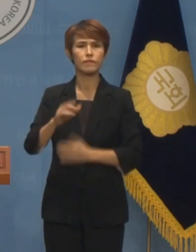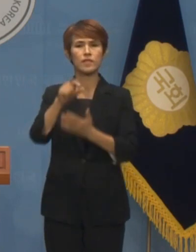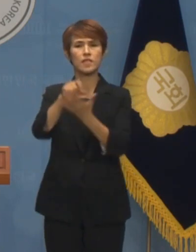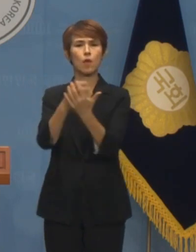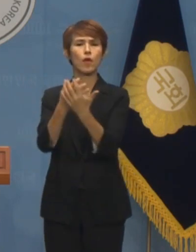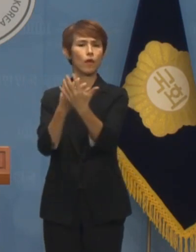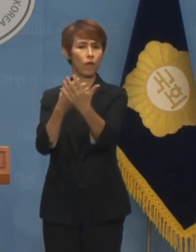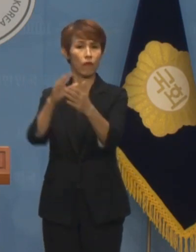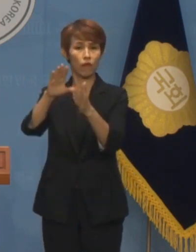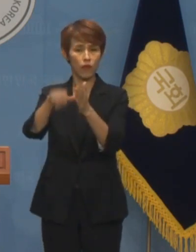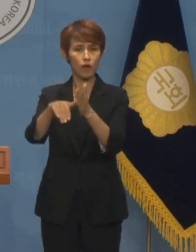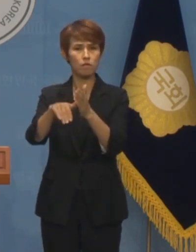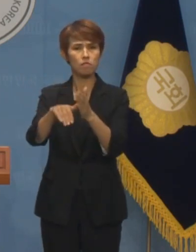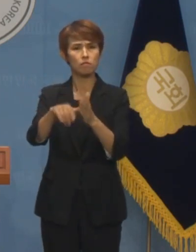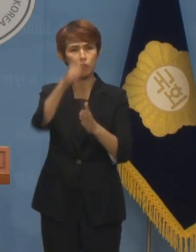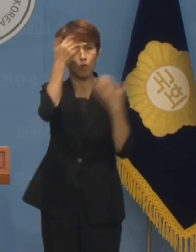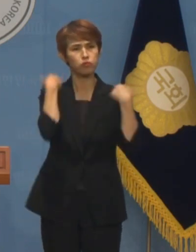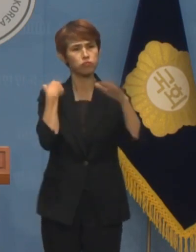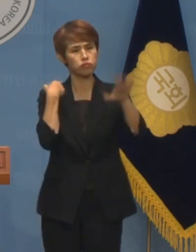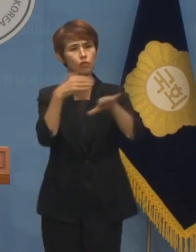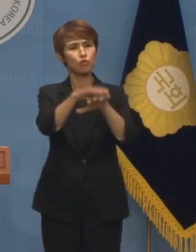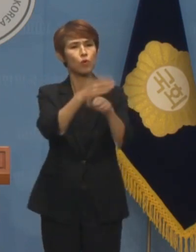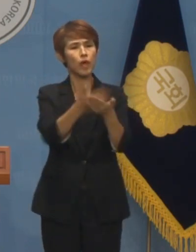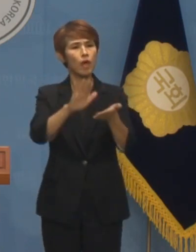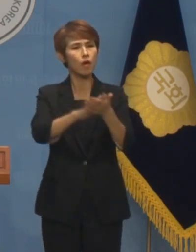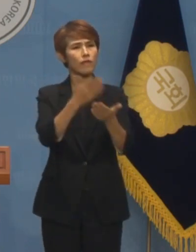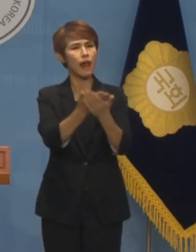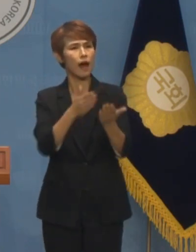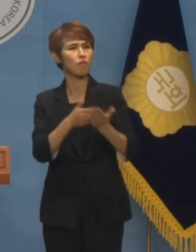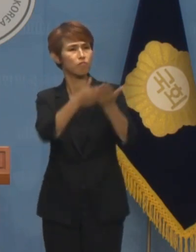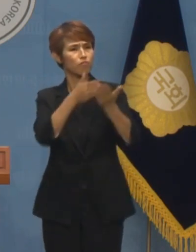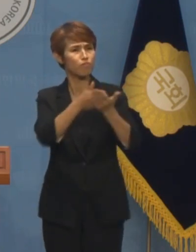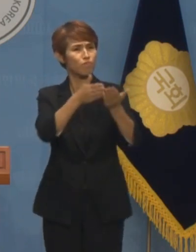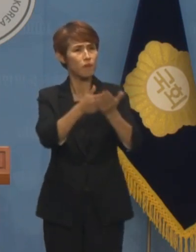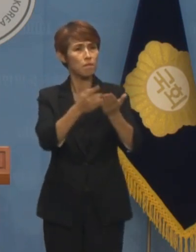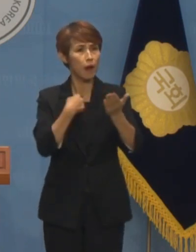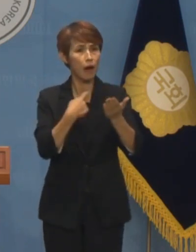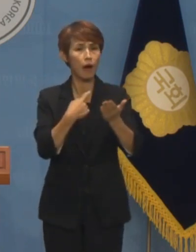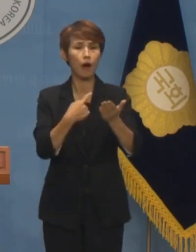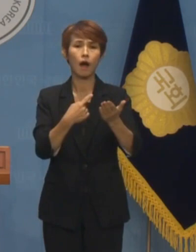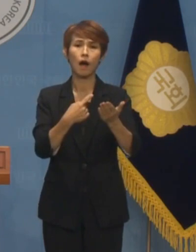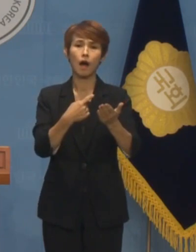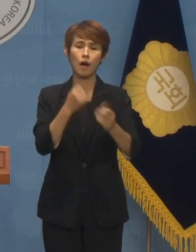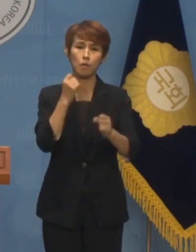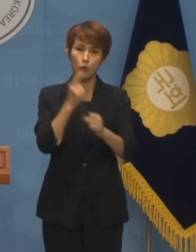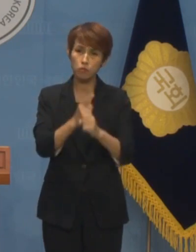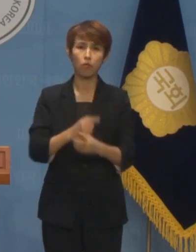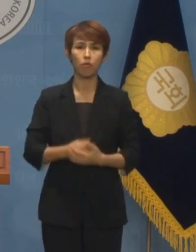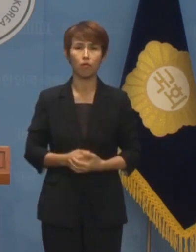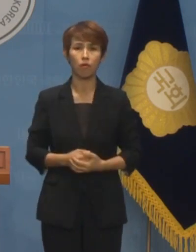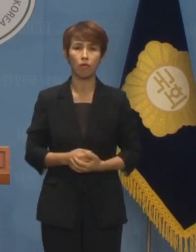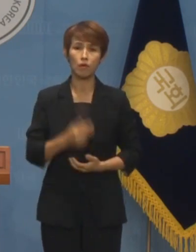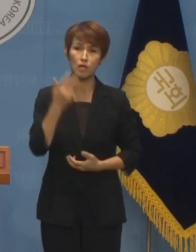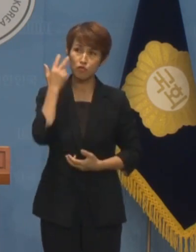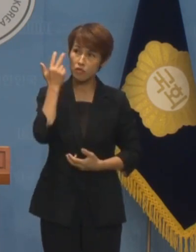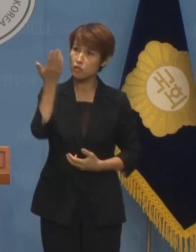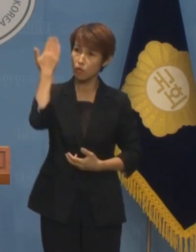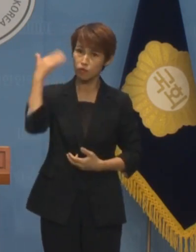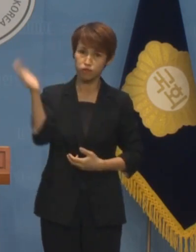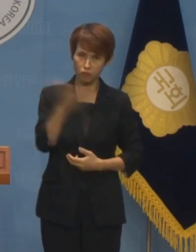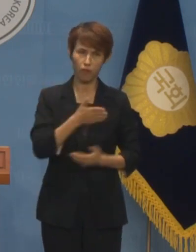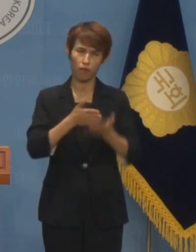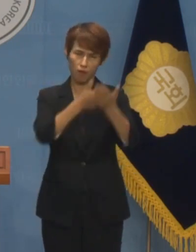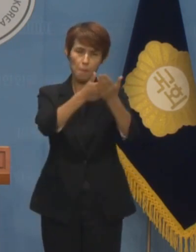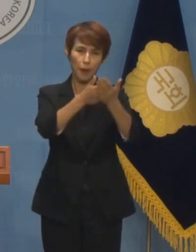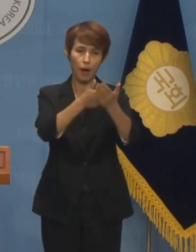기자회견을 열어 정부의 구조개혁안 제출을 촉구한 지도 일주일 하고도 며칠이 지났습니다.